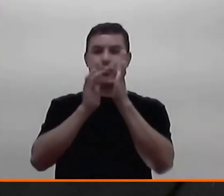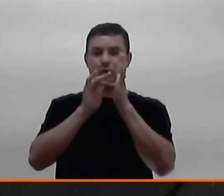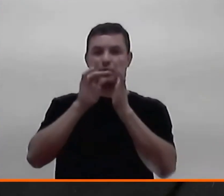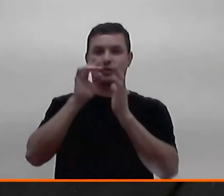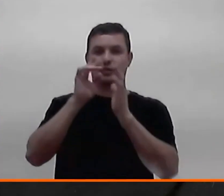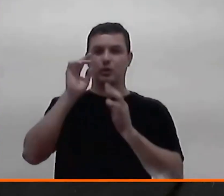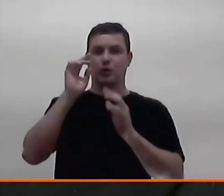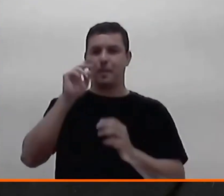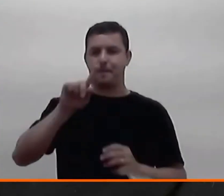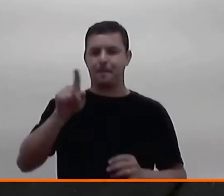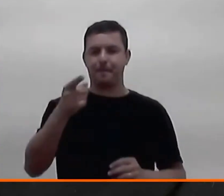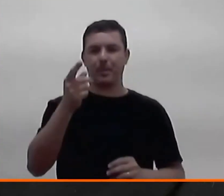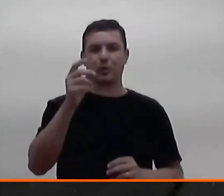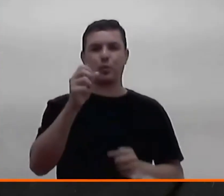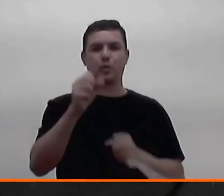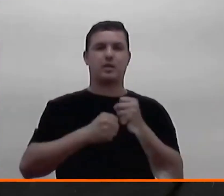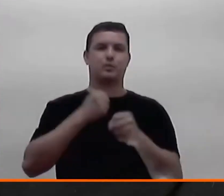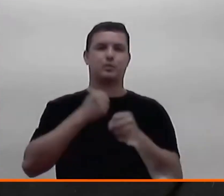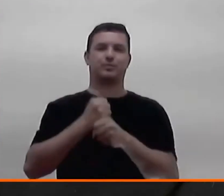Senhor Jesus.